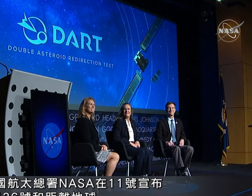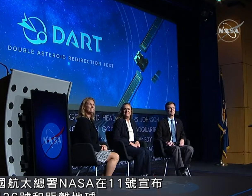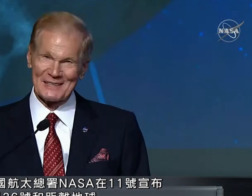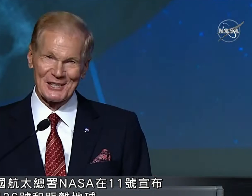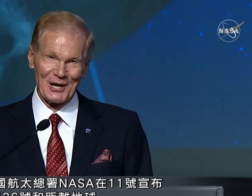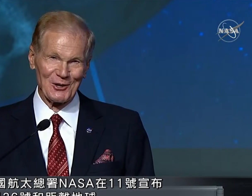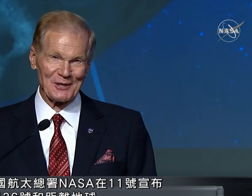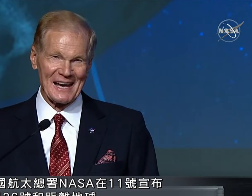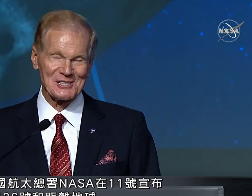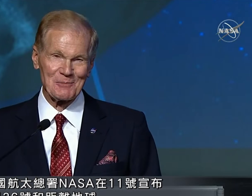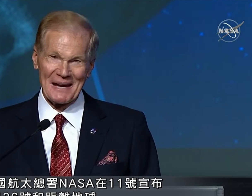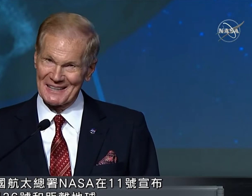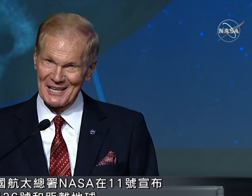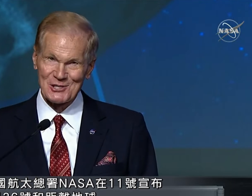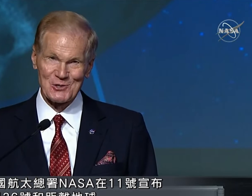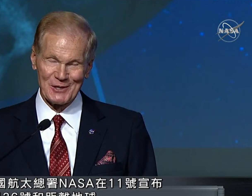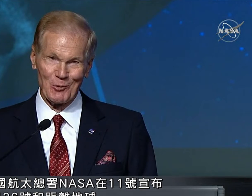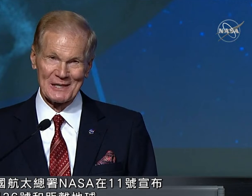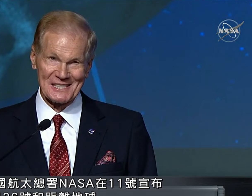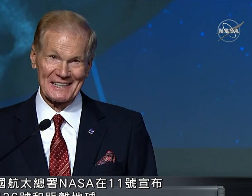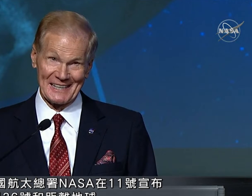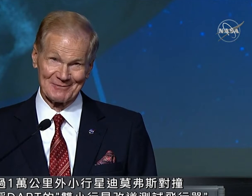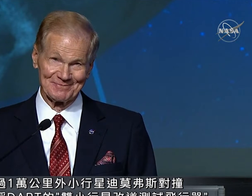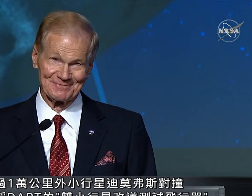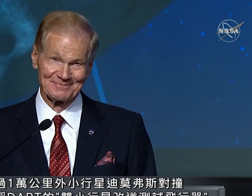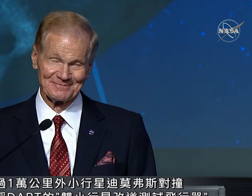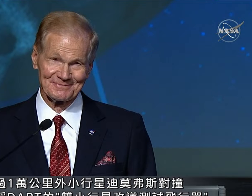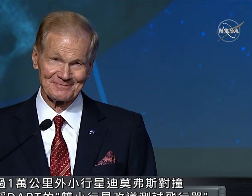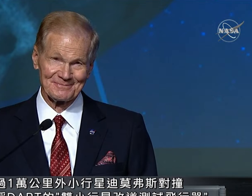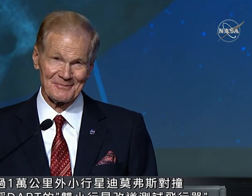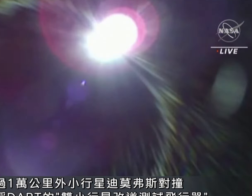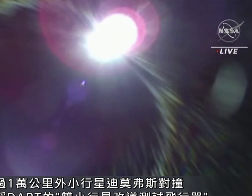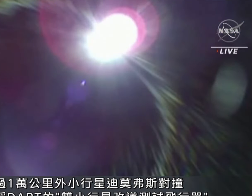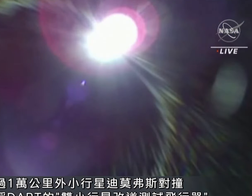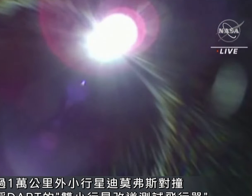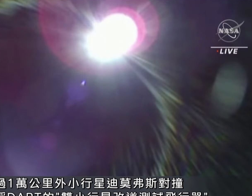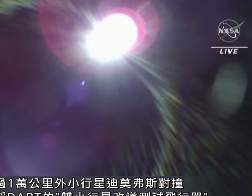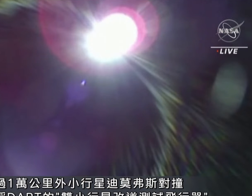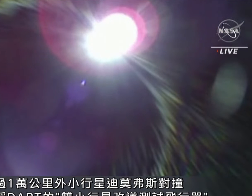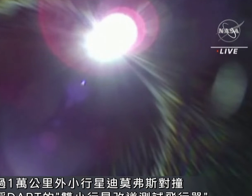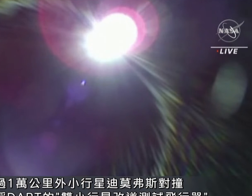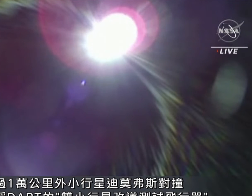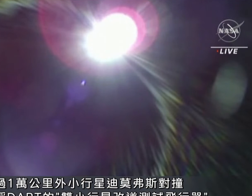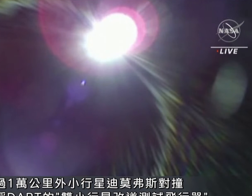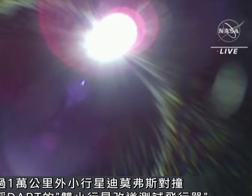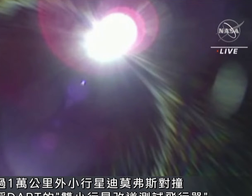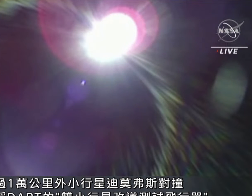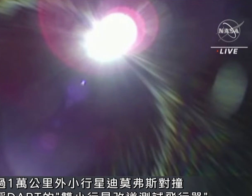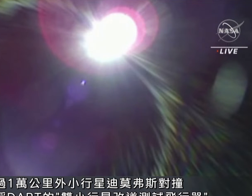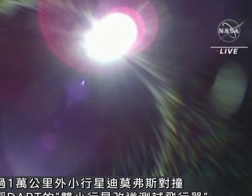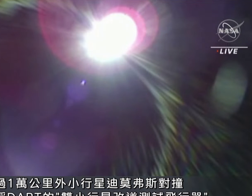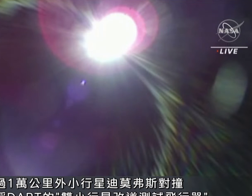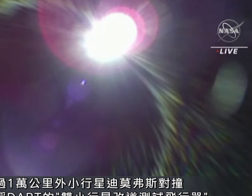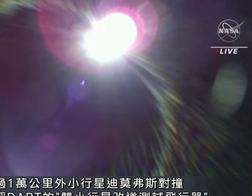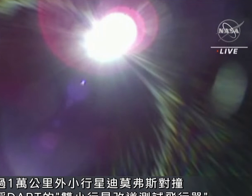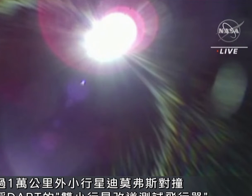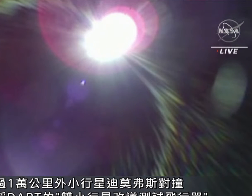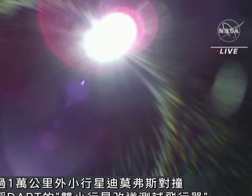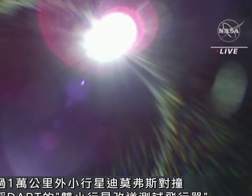宣布，9月26号和距离地球超过10000公里外小行星迪莫佛斯对撞，简称 DART 的双小行星改道